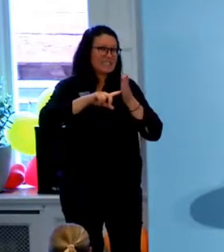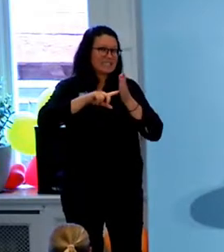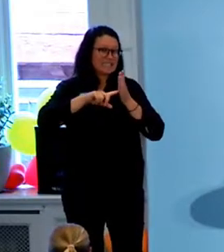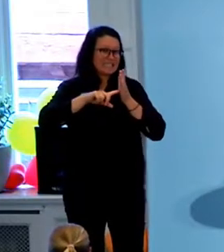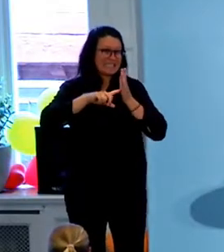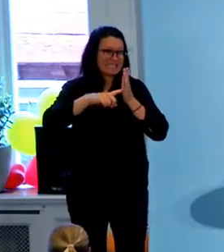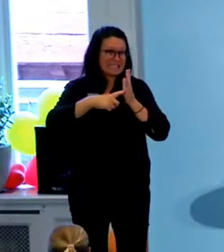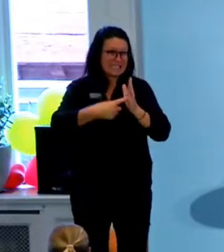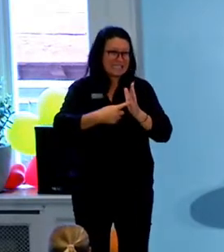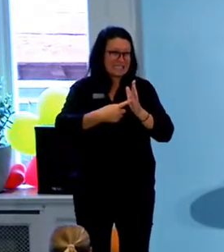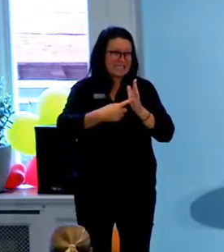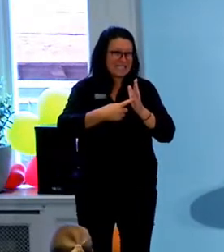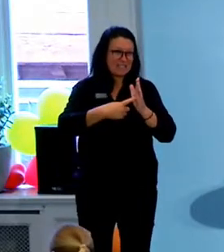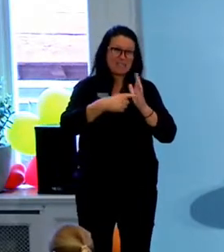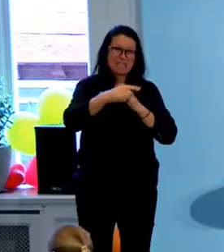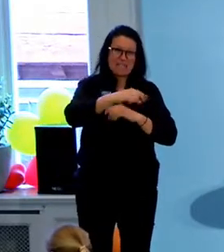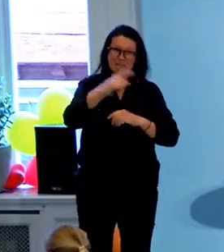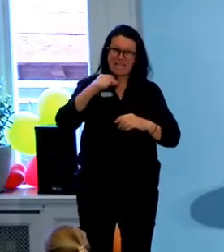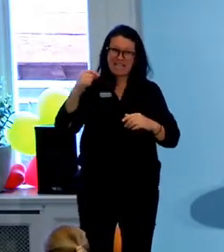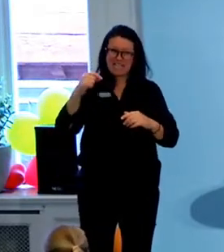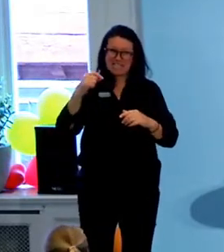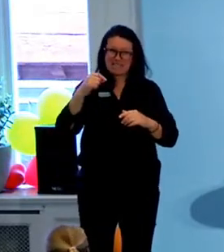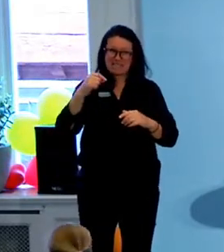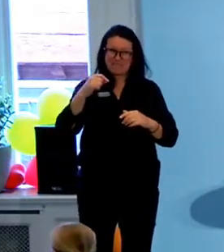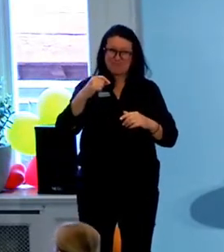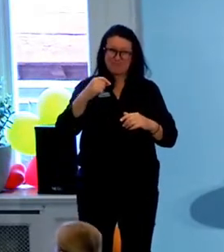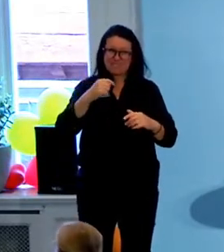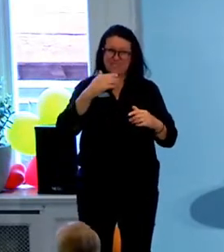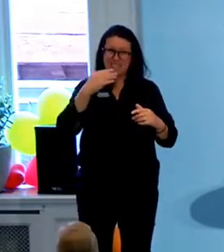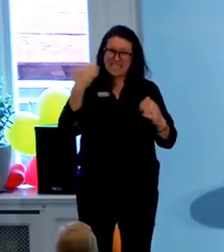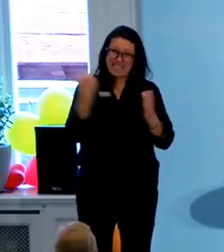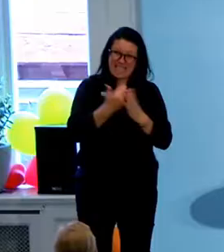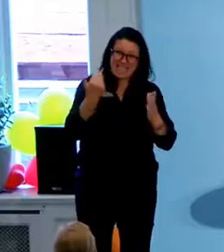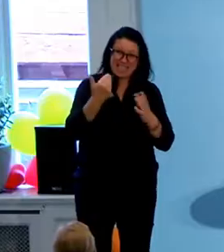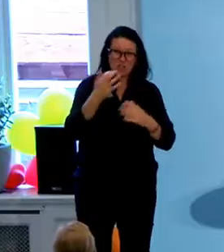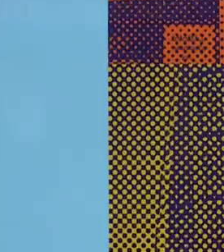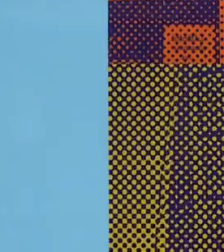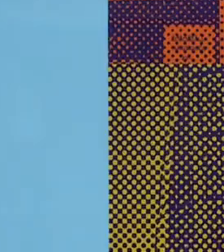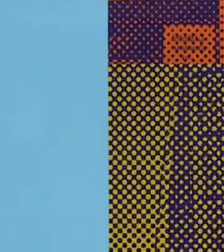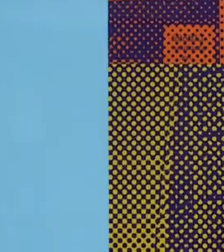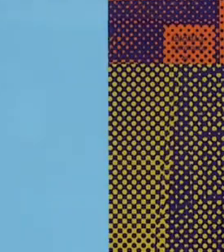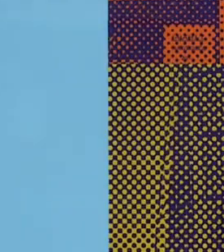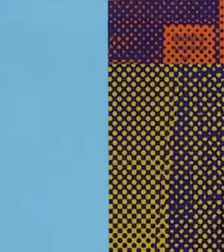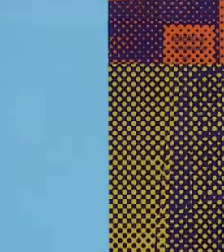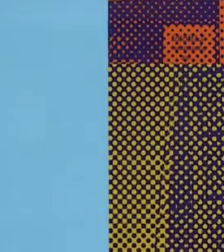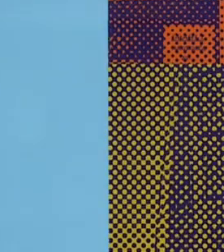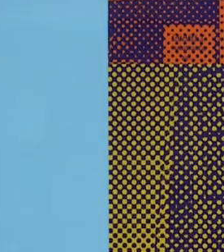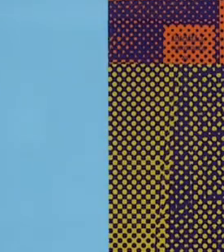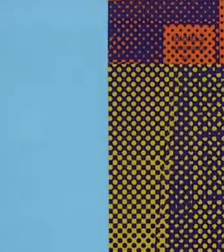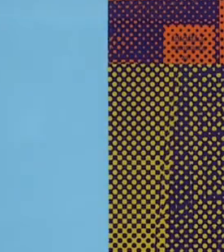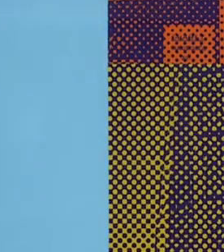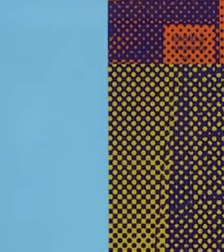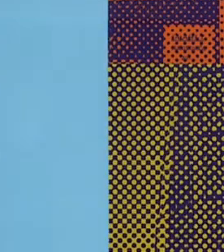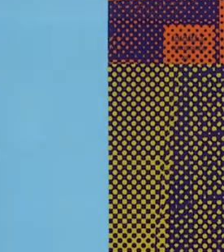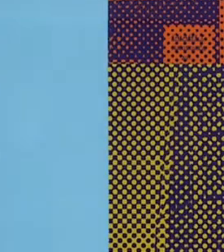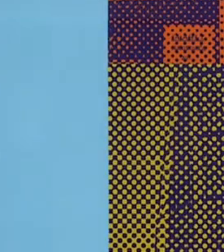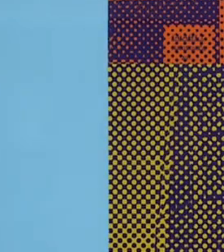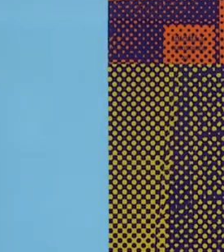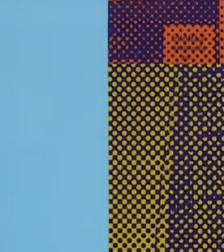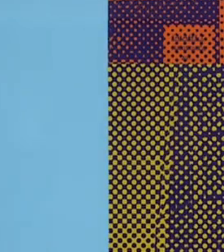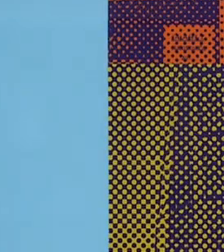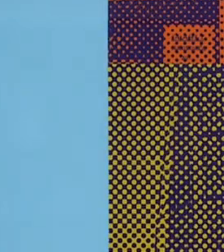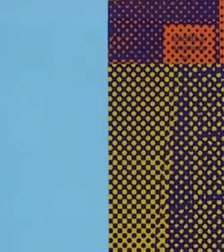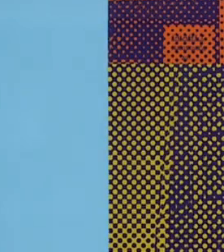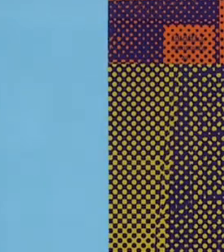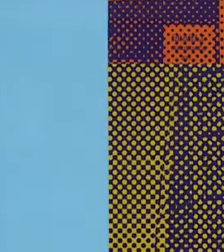intensiv, stundtals hetsk diskussion om definitioner av olika begrepp. Det kommer